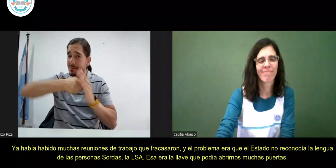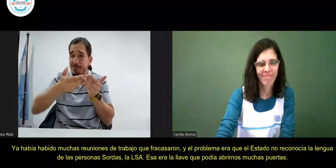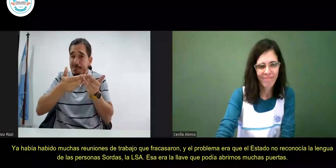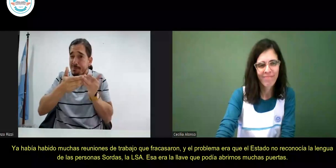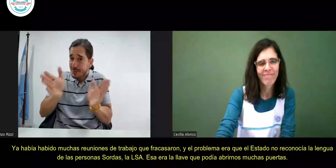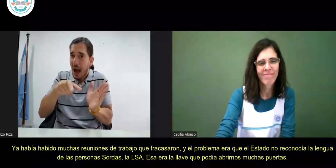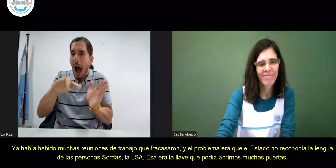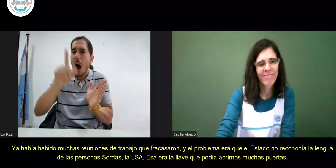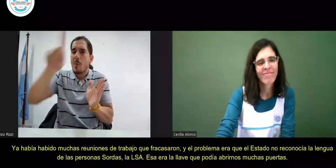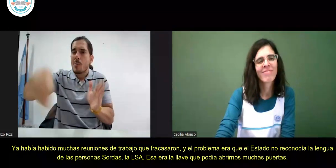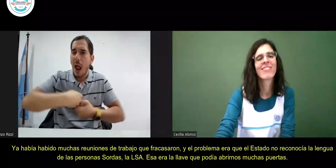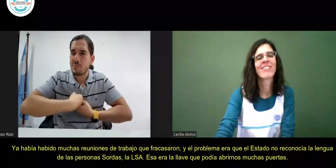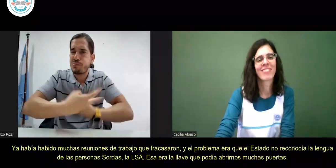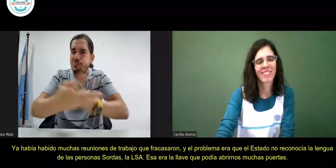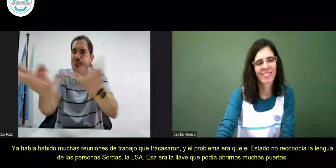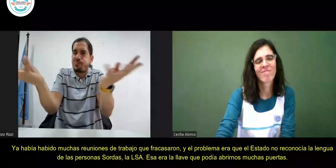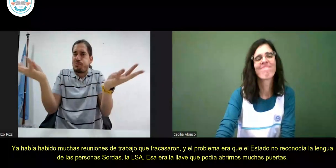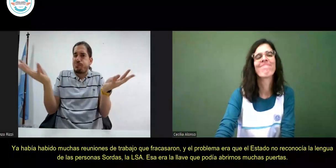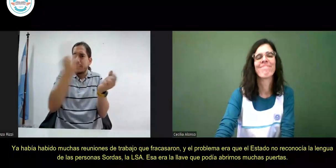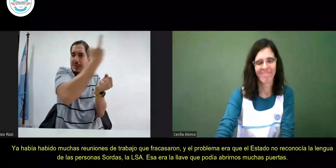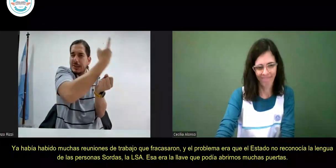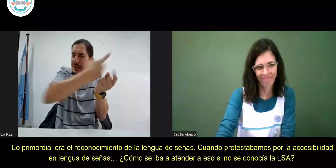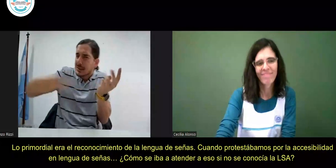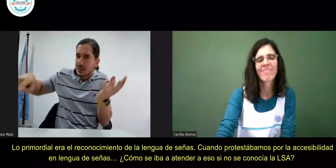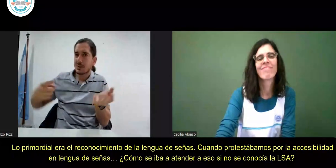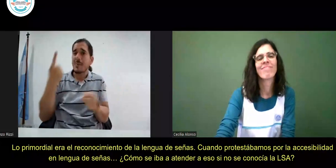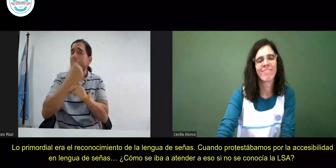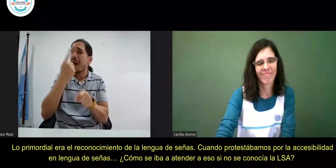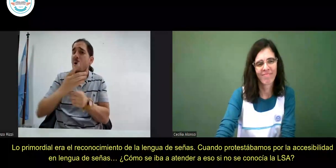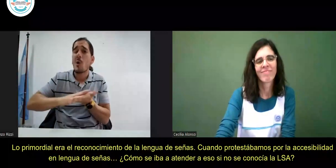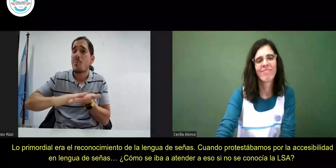Esa era la llave que podía abrirnos muchas puertas.